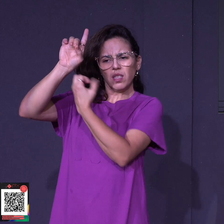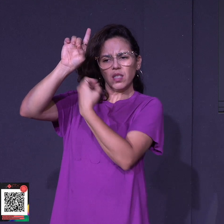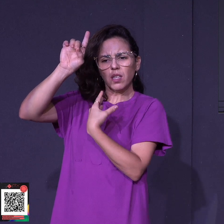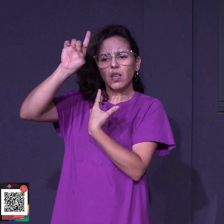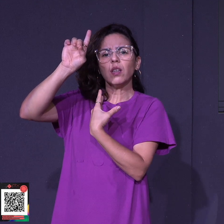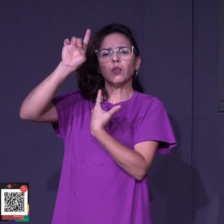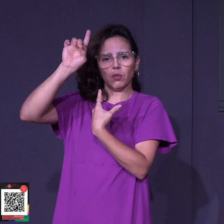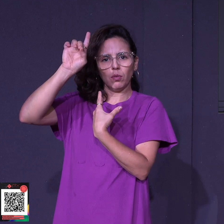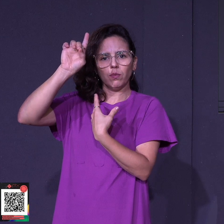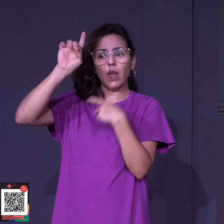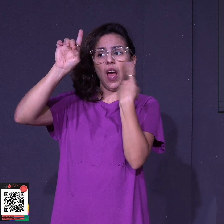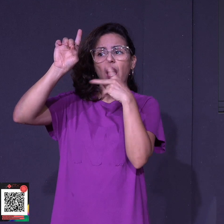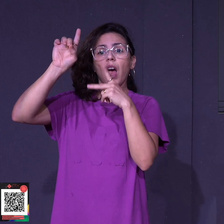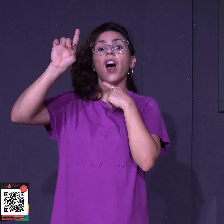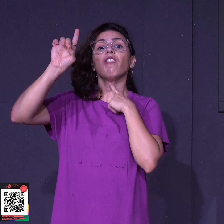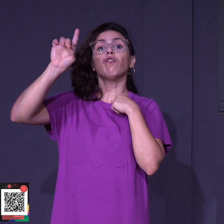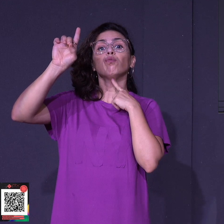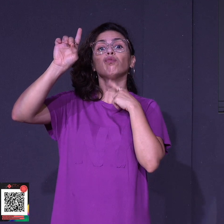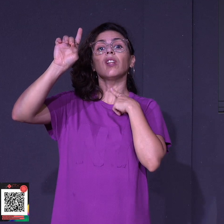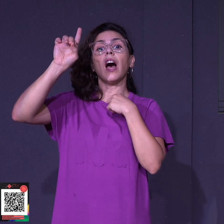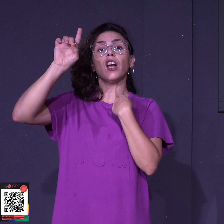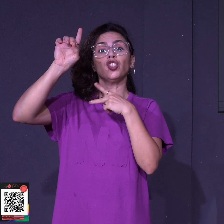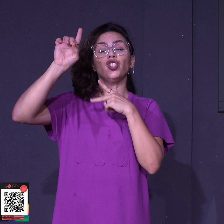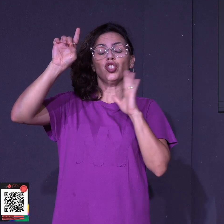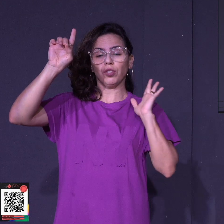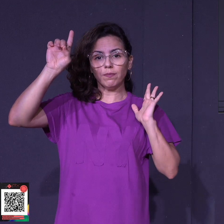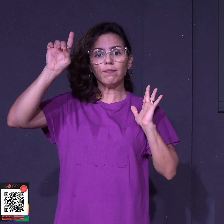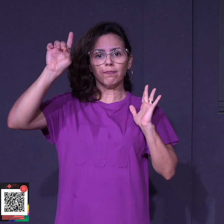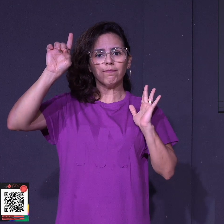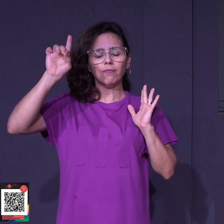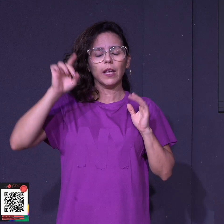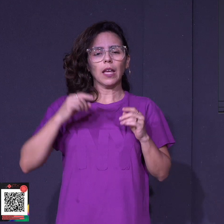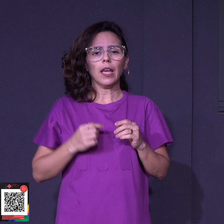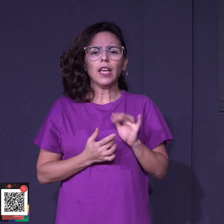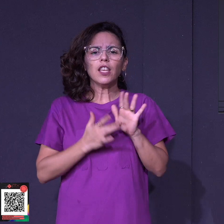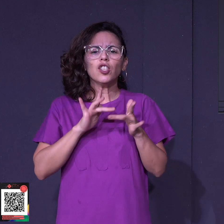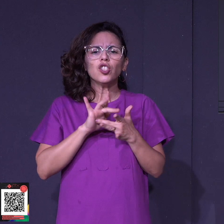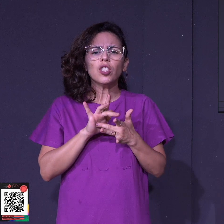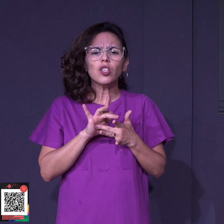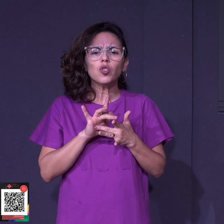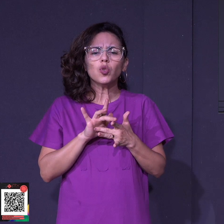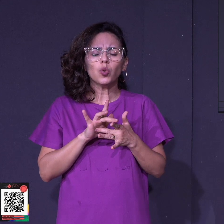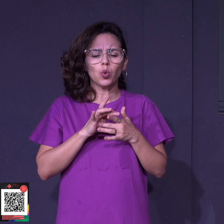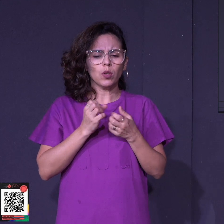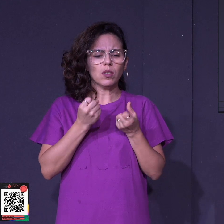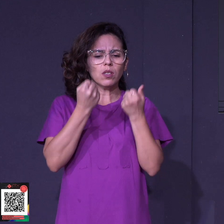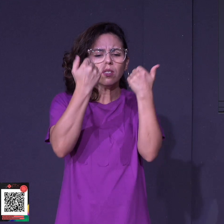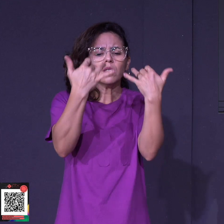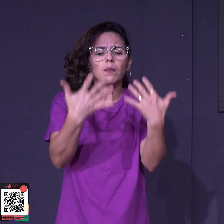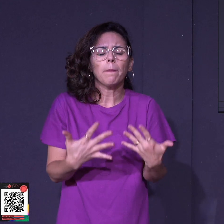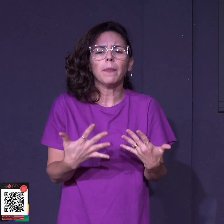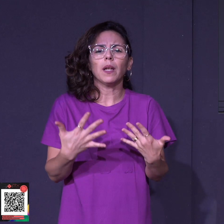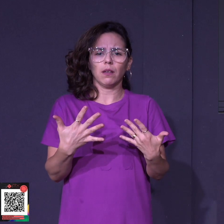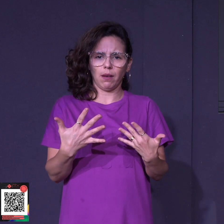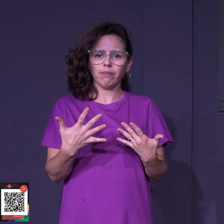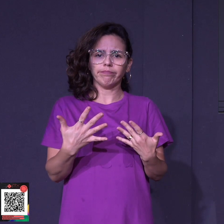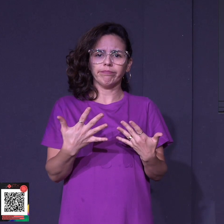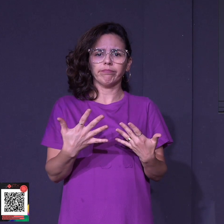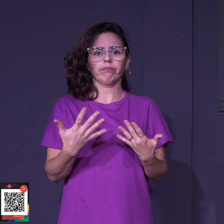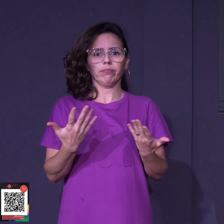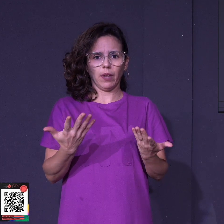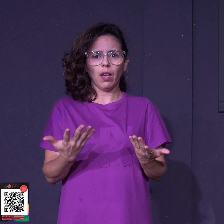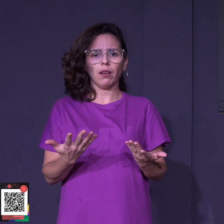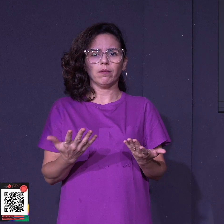que estilo de vida Jesus nos ensina quando discorre para mim e para você no Sermão da